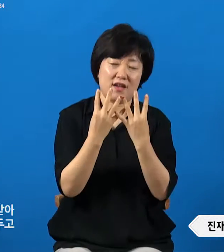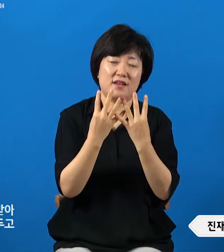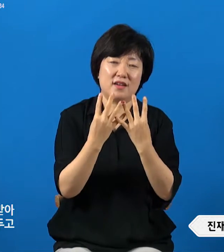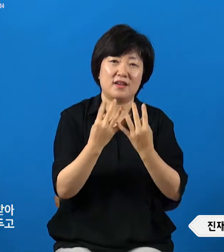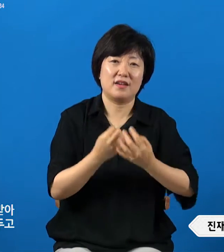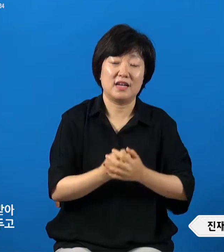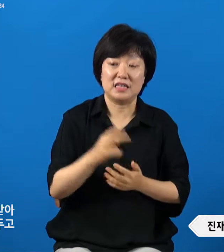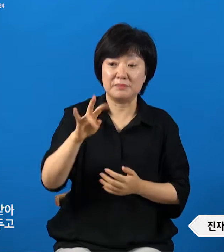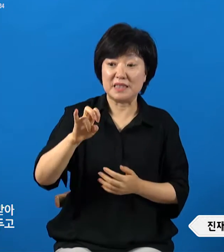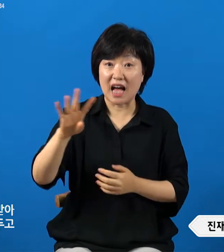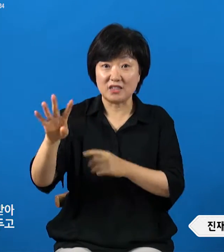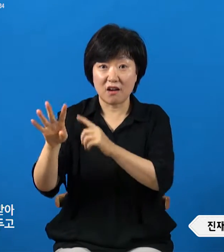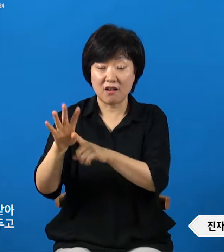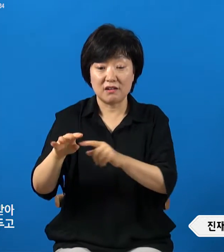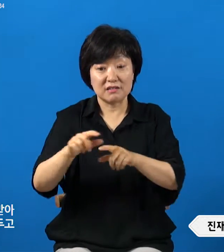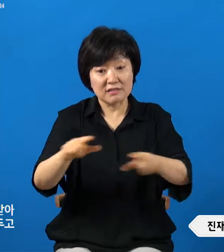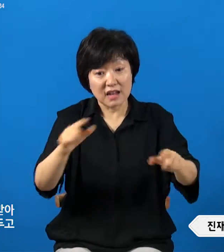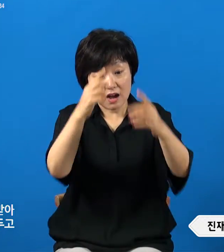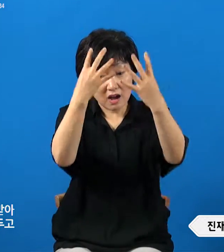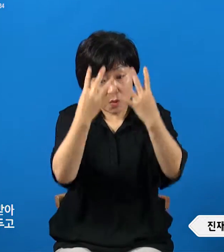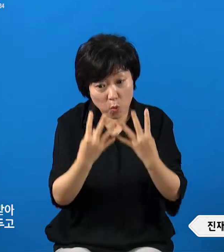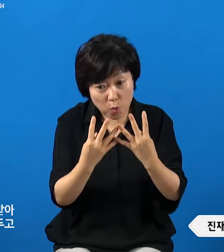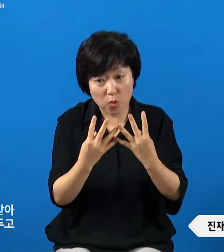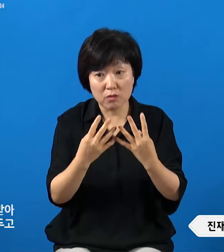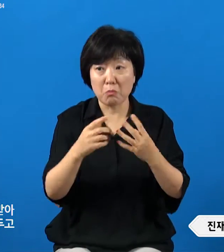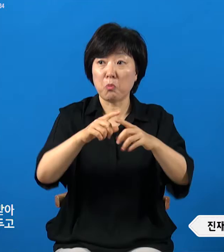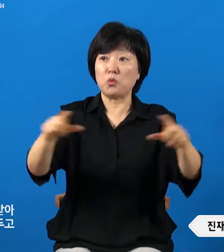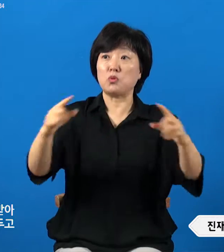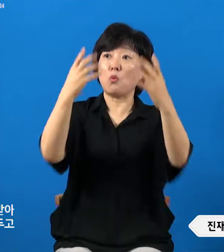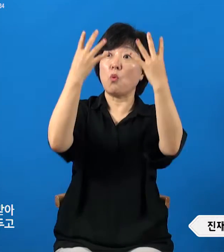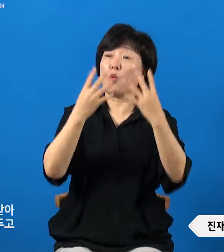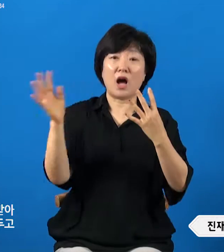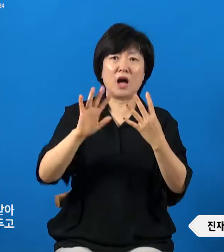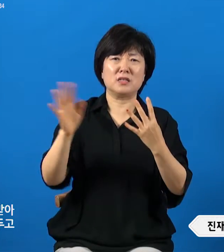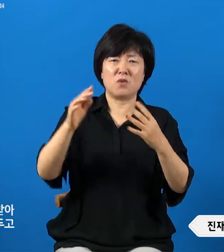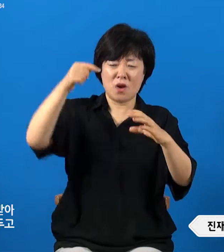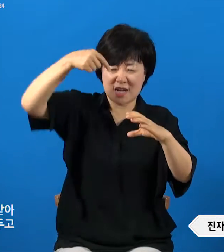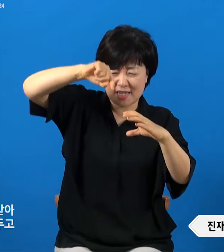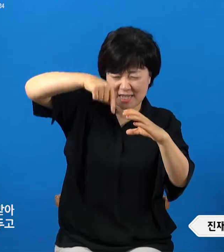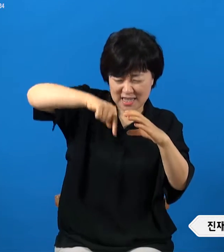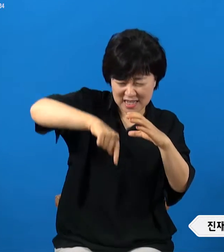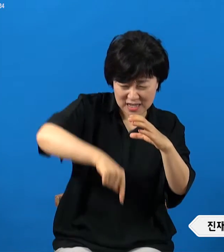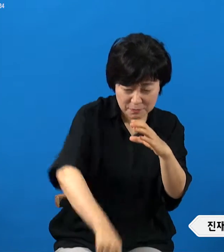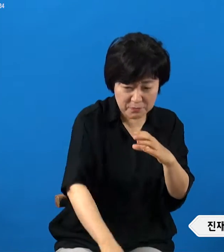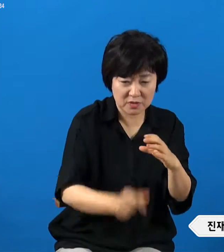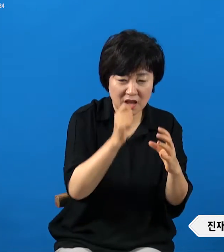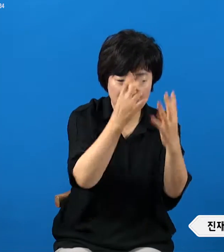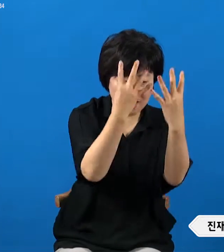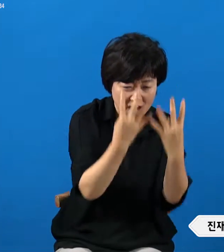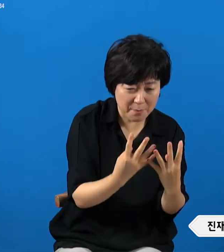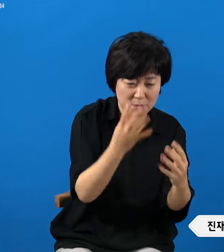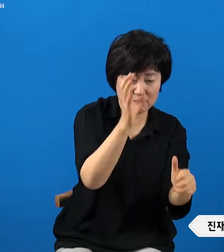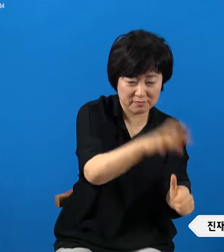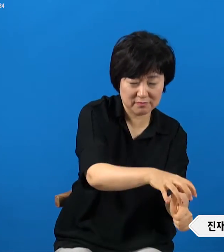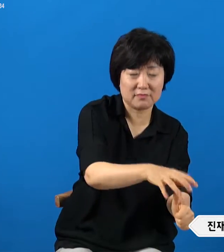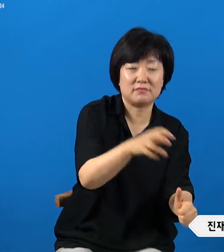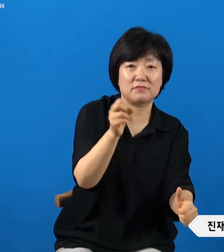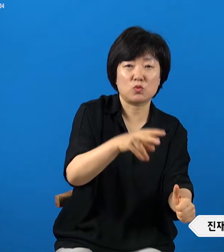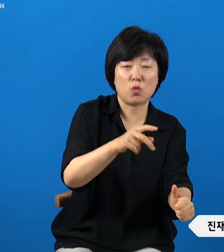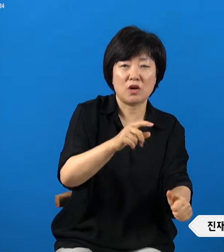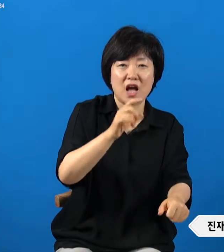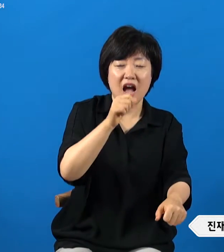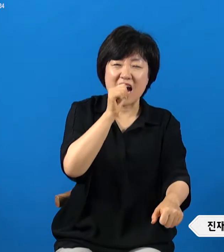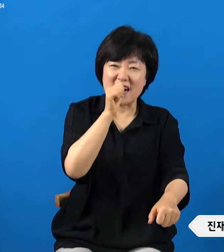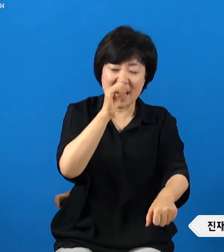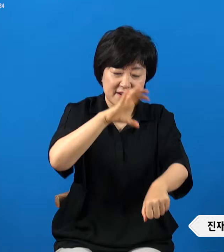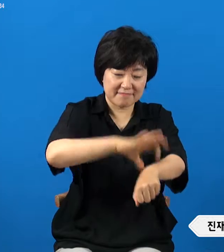24절은 말씀합니다. 그냥 옥도 아니고 깊은 옥에 가두고 그 발을 착고에 든든히